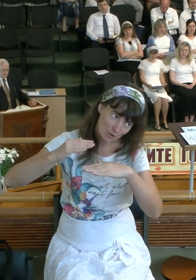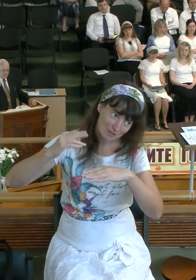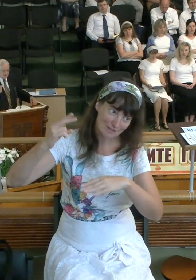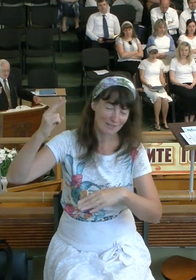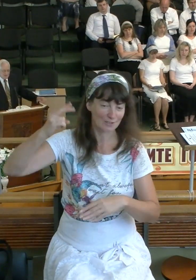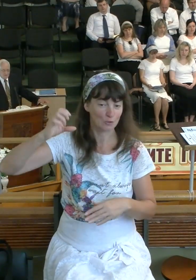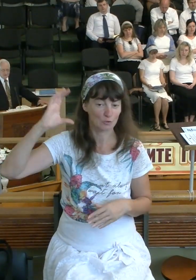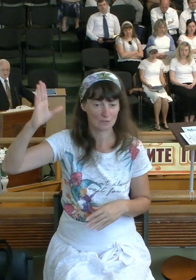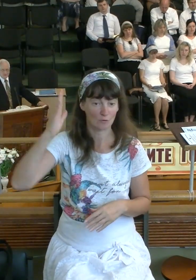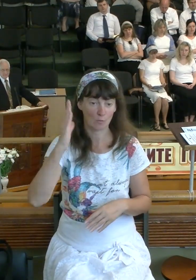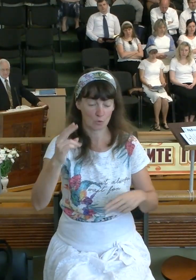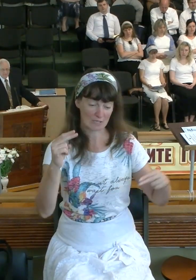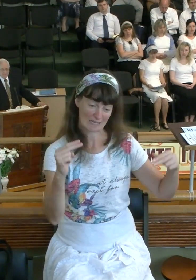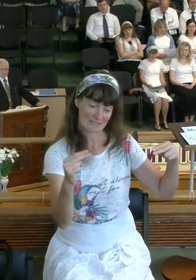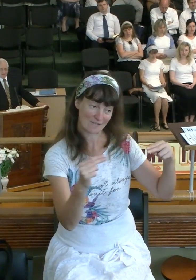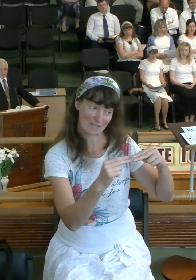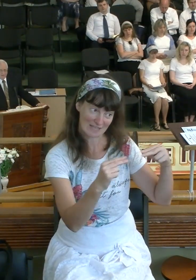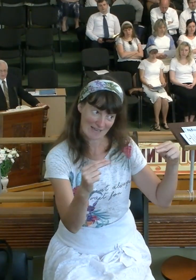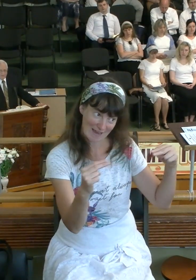мне свидетелями